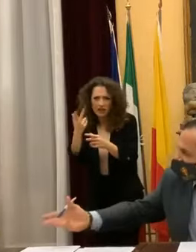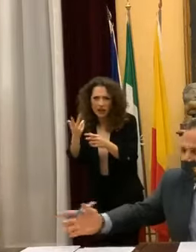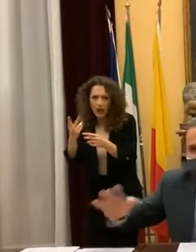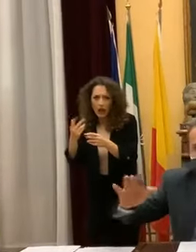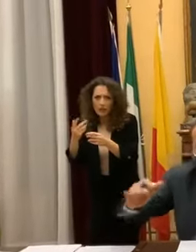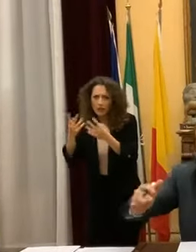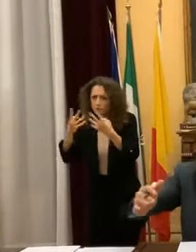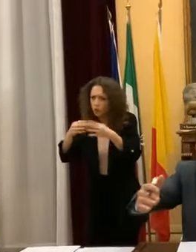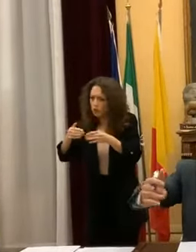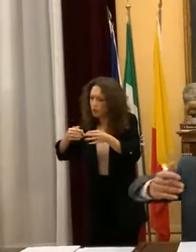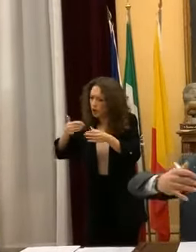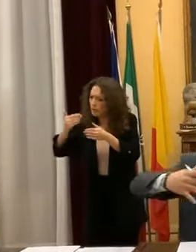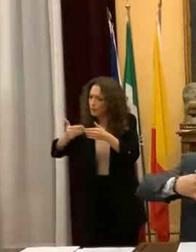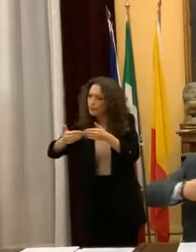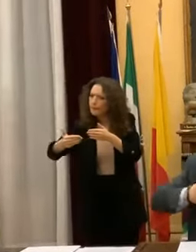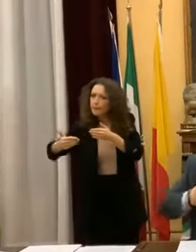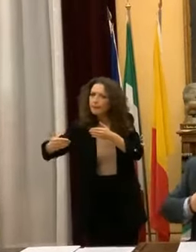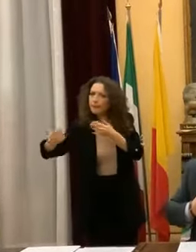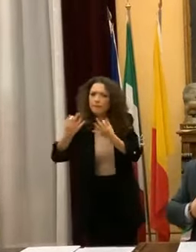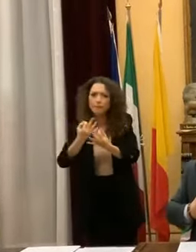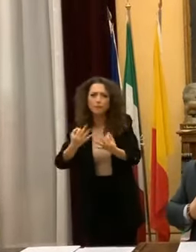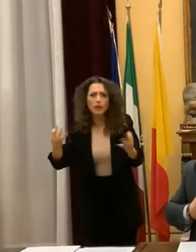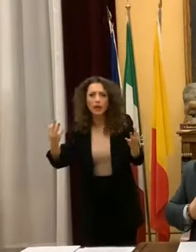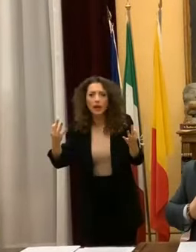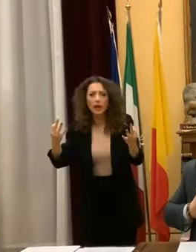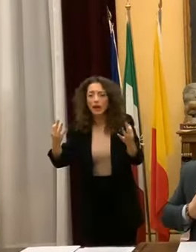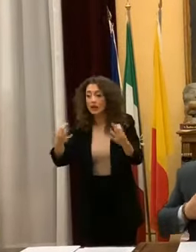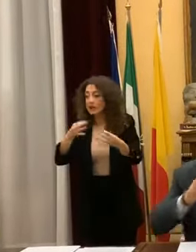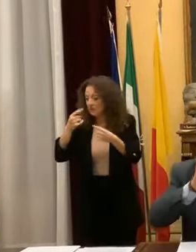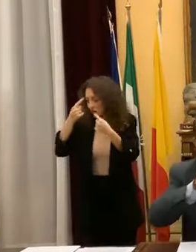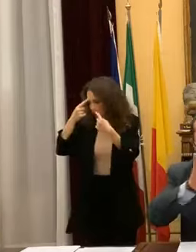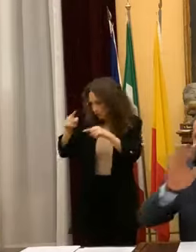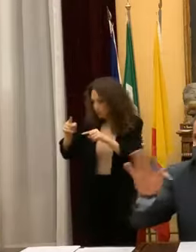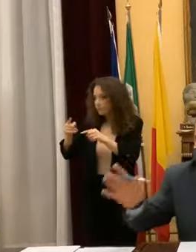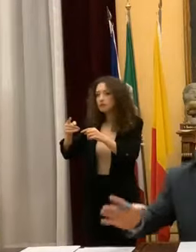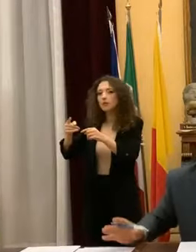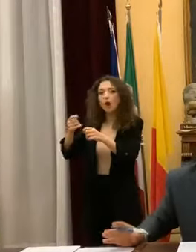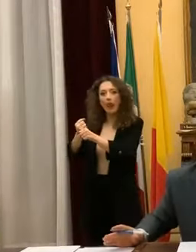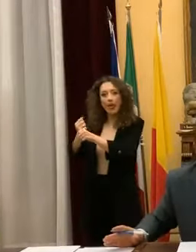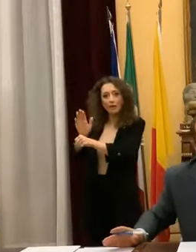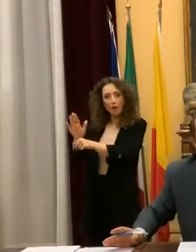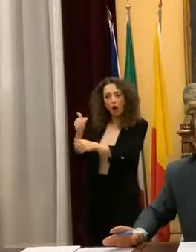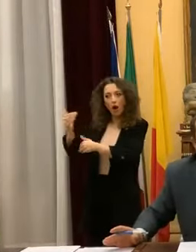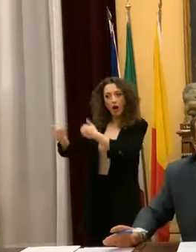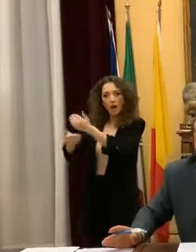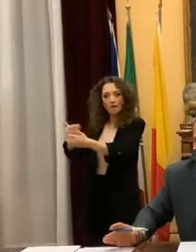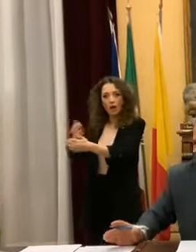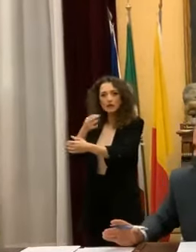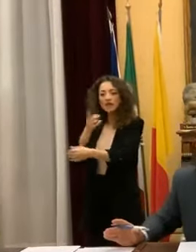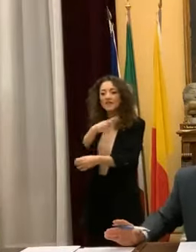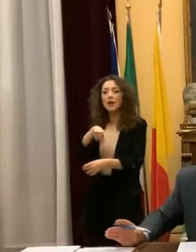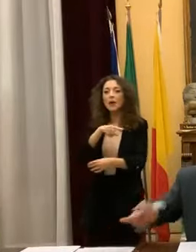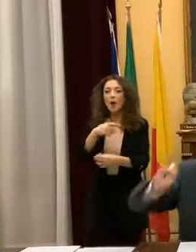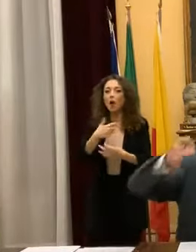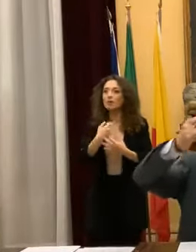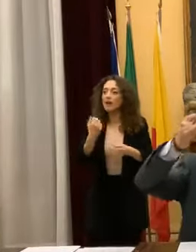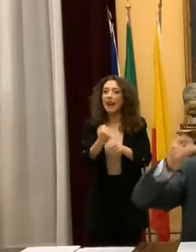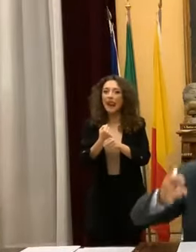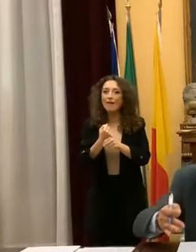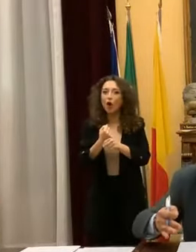funzionare, noi siamo ritornati a fare il nostro mestiere. Tutto ciò che ha fatto Marzia Furnari, ogni cosa in più che fa Marzia Furnari, è